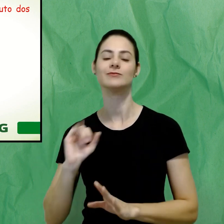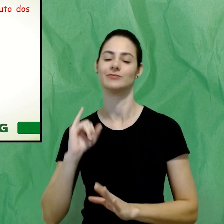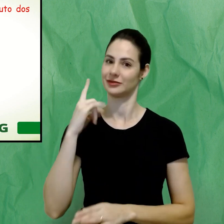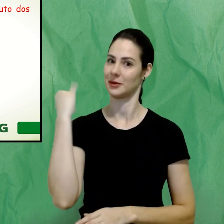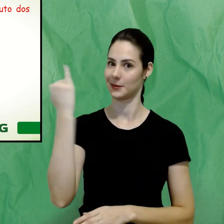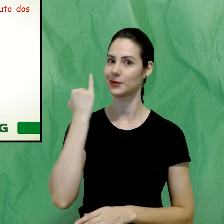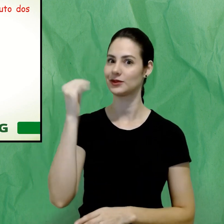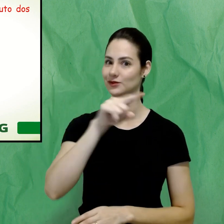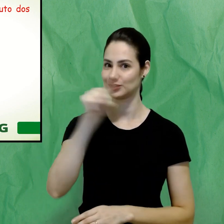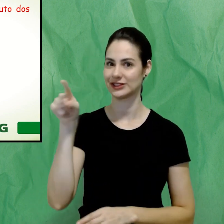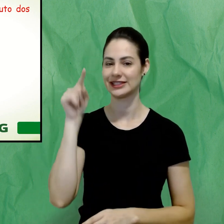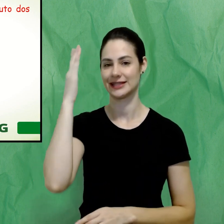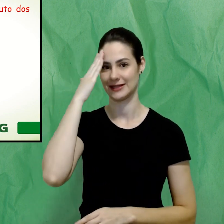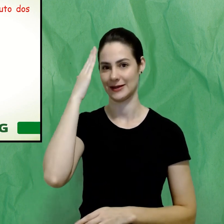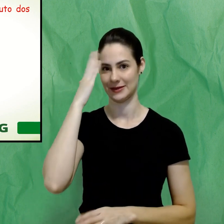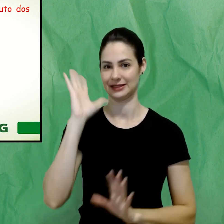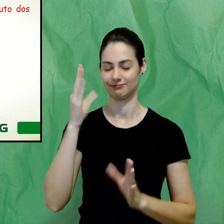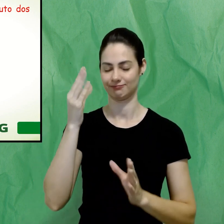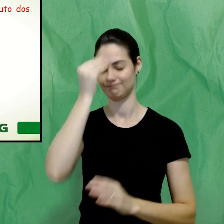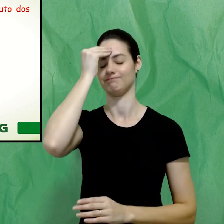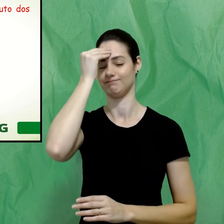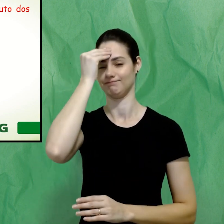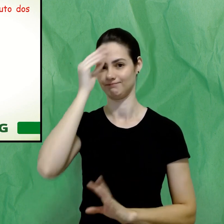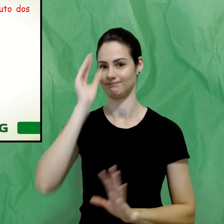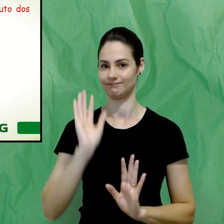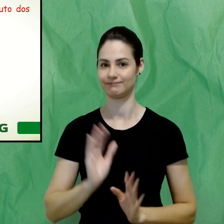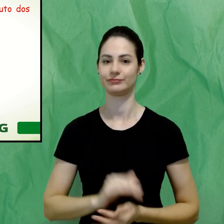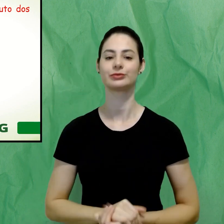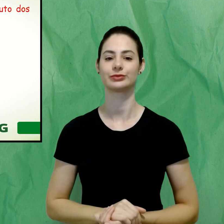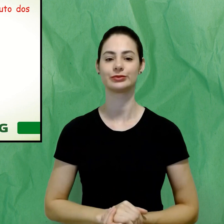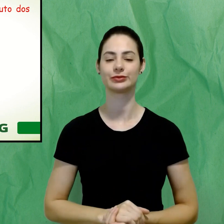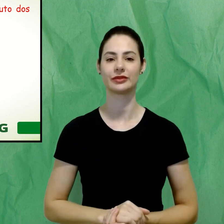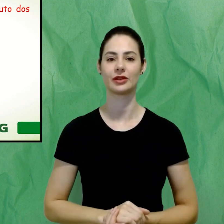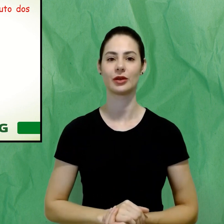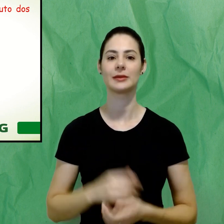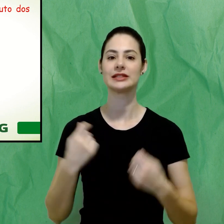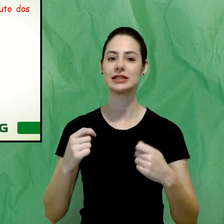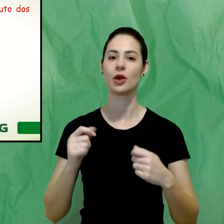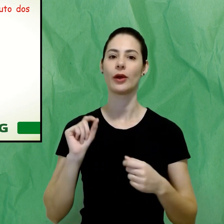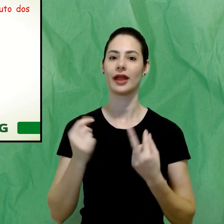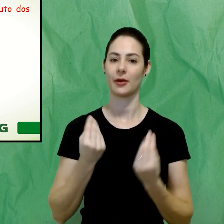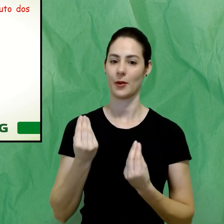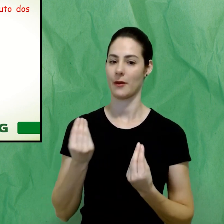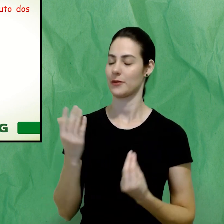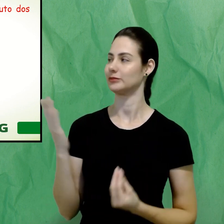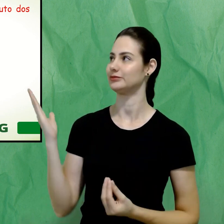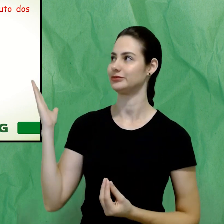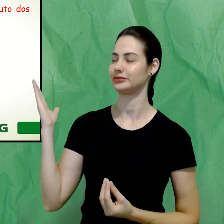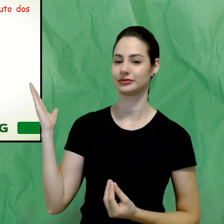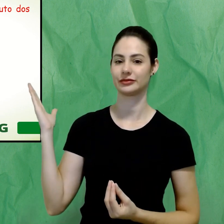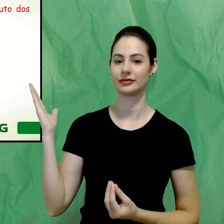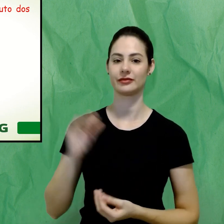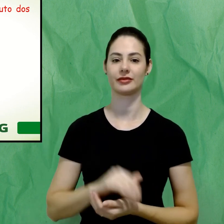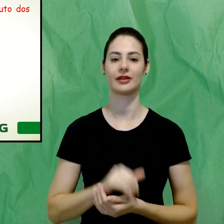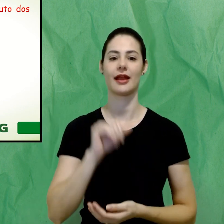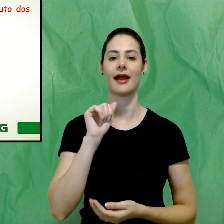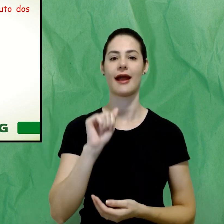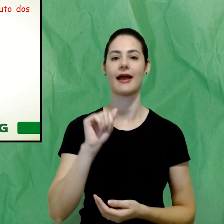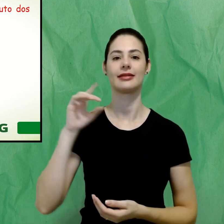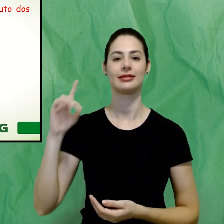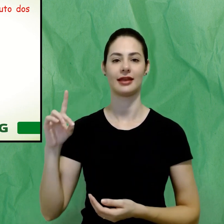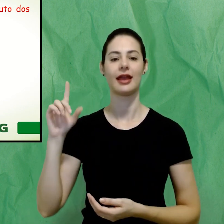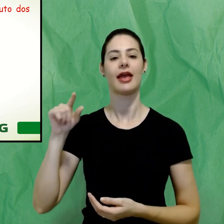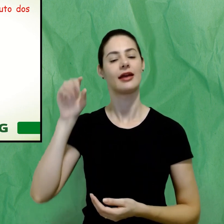É importante vocês terem isso fixado. Então, nós temos que AD são